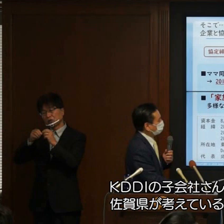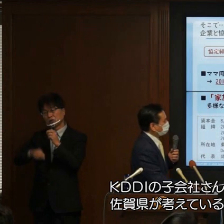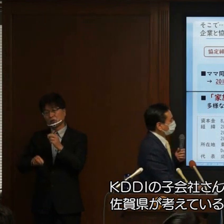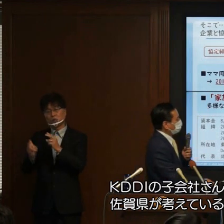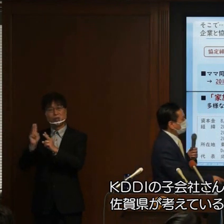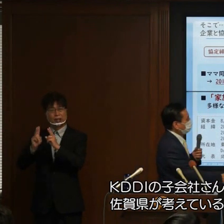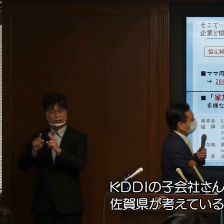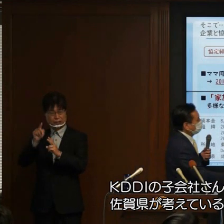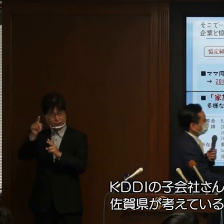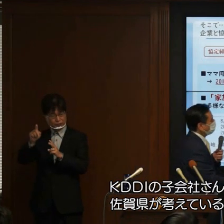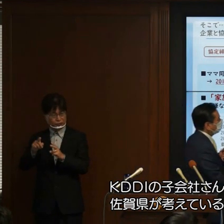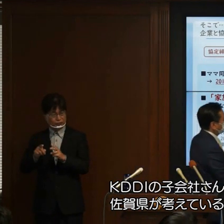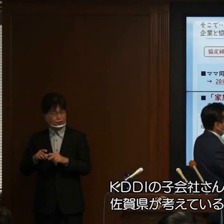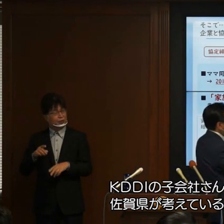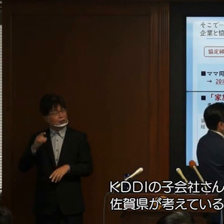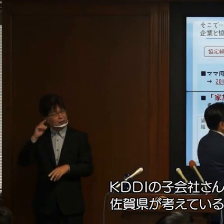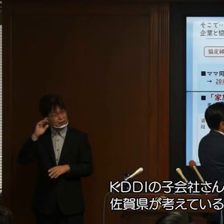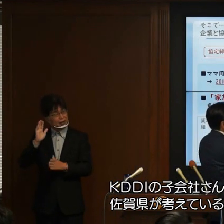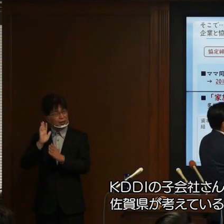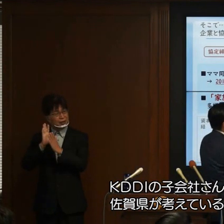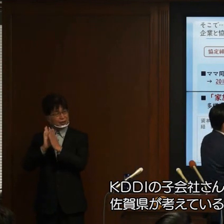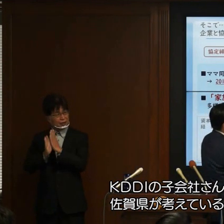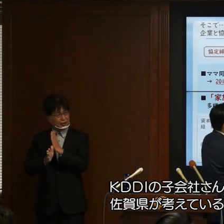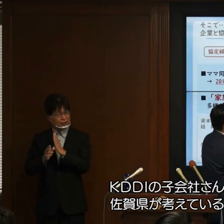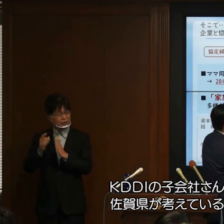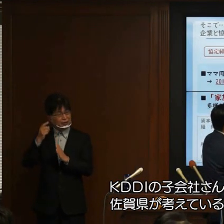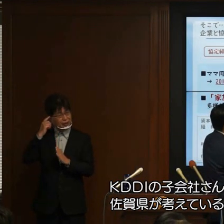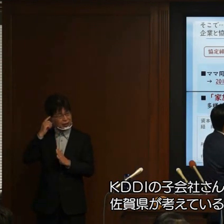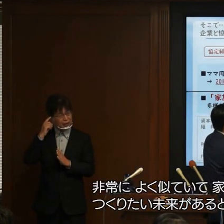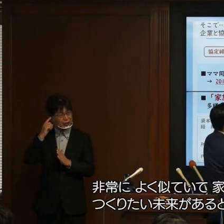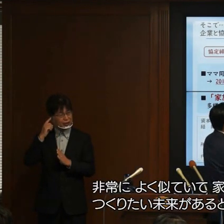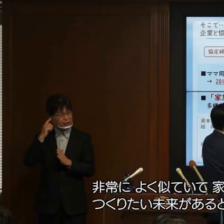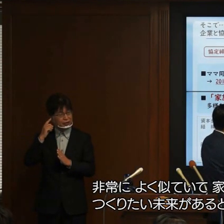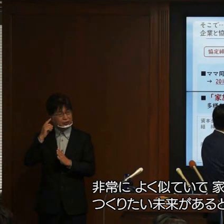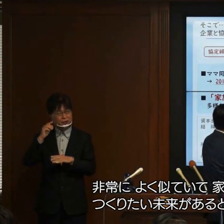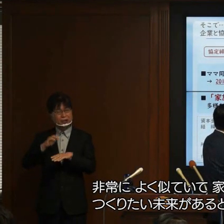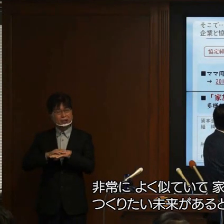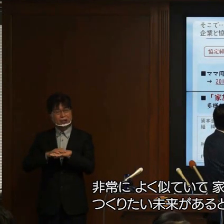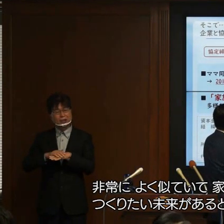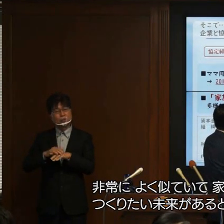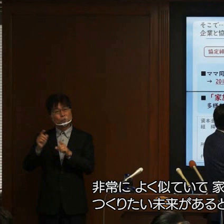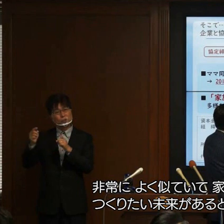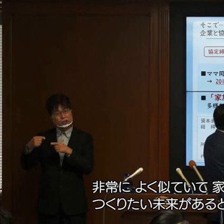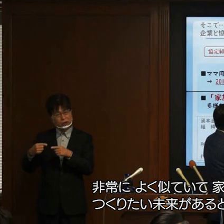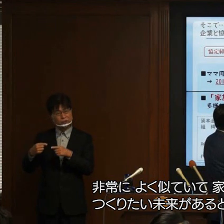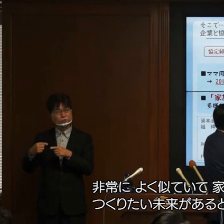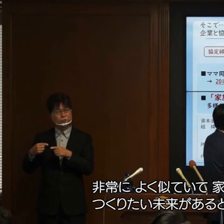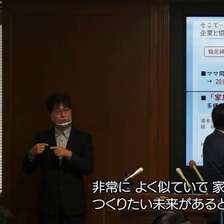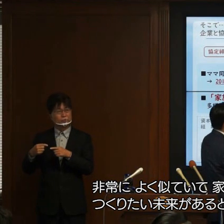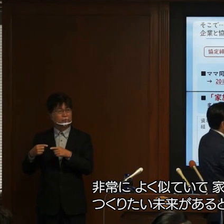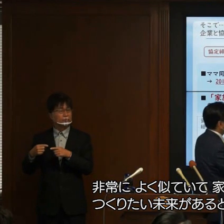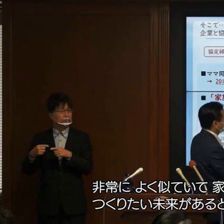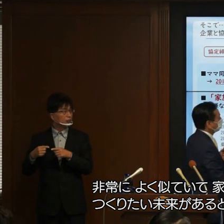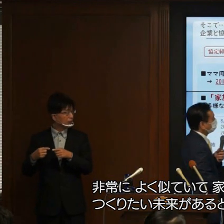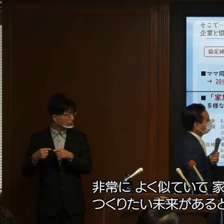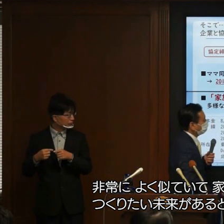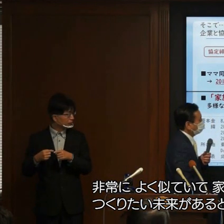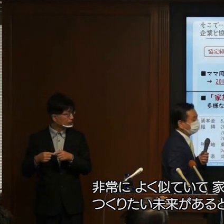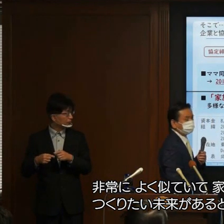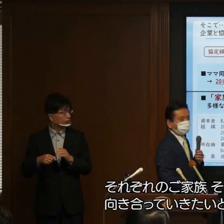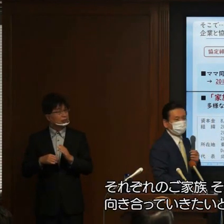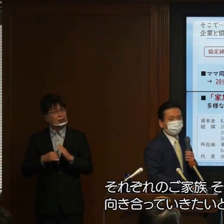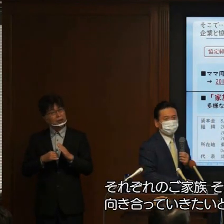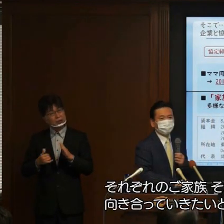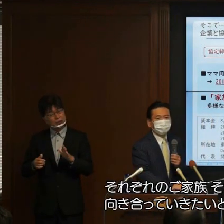非常に佐賀県が考えているコンセプトによく似ていて、 家族の数だけ形があって作りたい未来があるということ